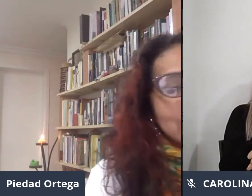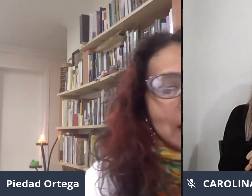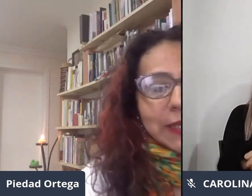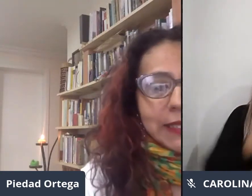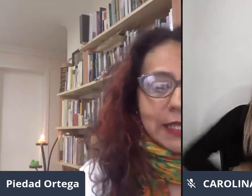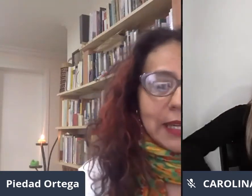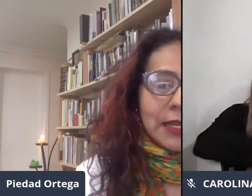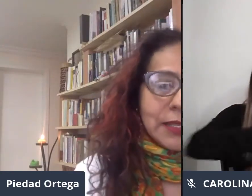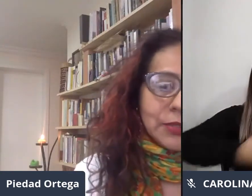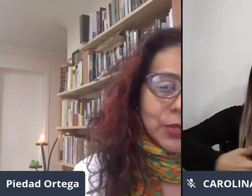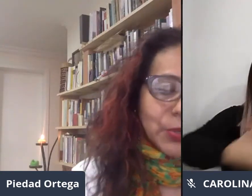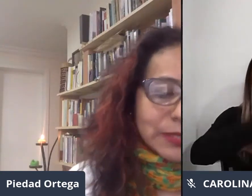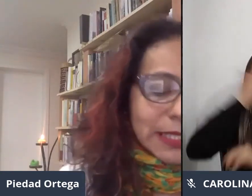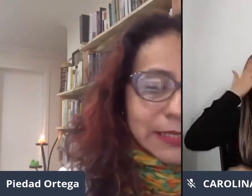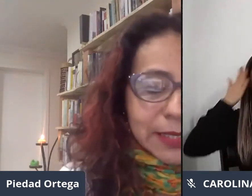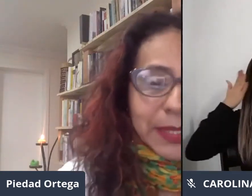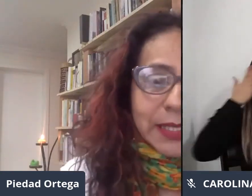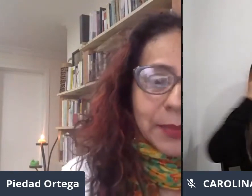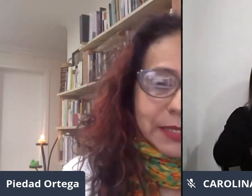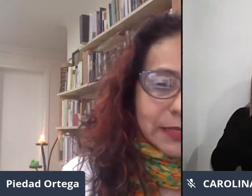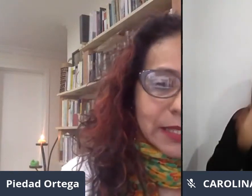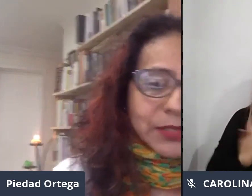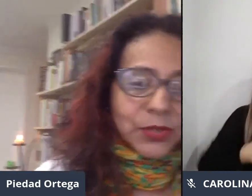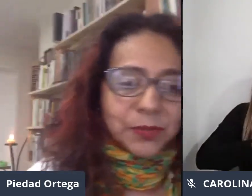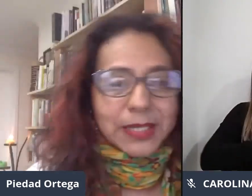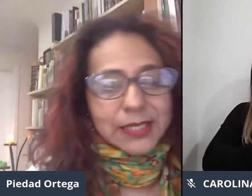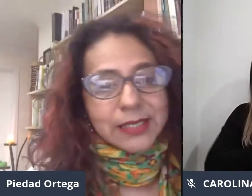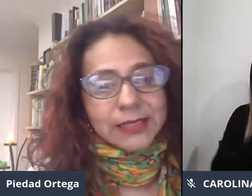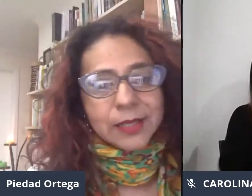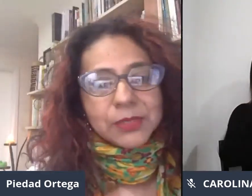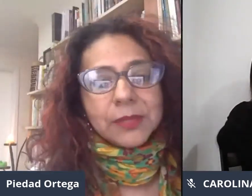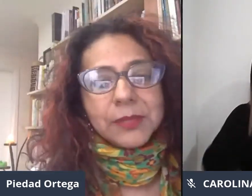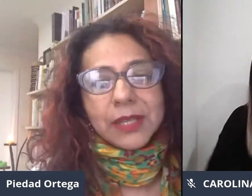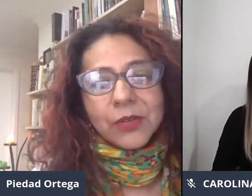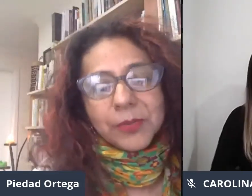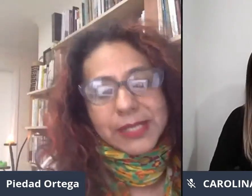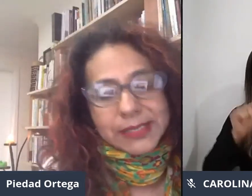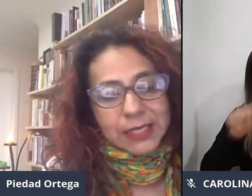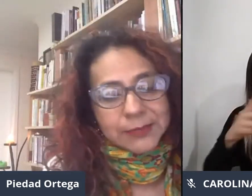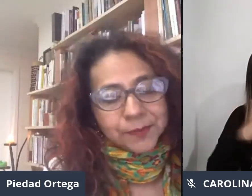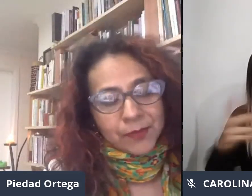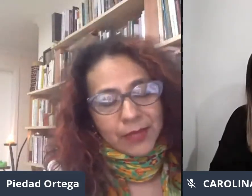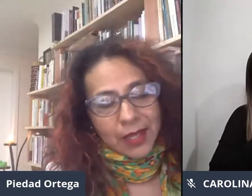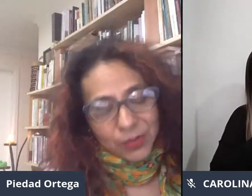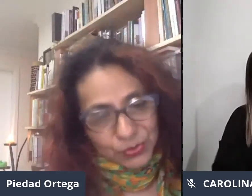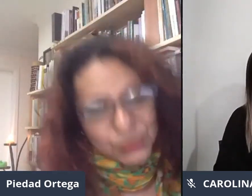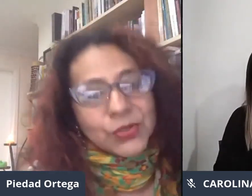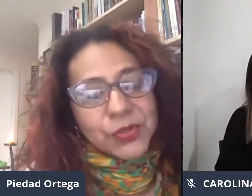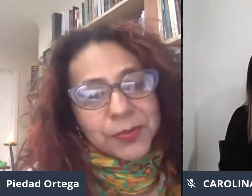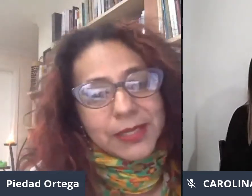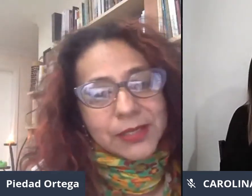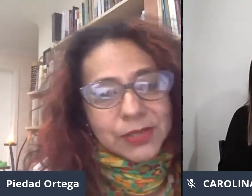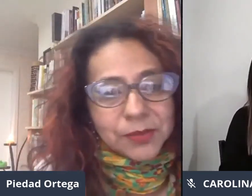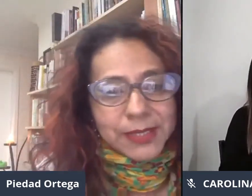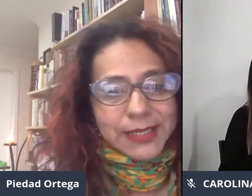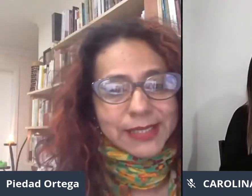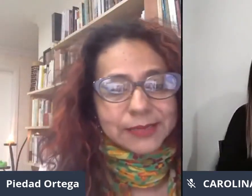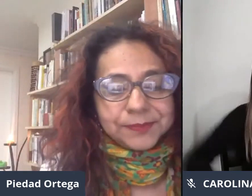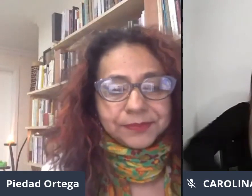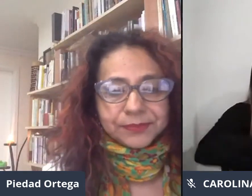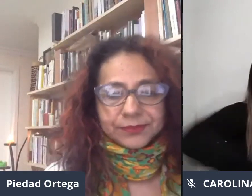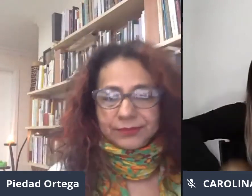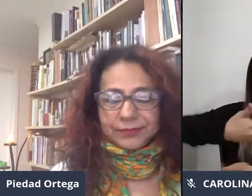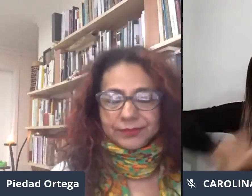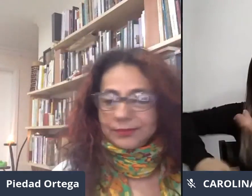nuestra rebeldía. Yo dejo hasta aquí esta pequeña presentación para que entremos también en conversa con los otros compañeros y